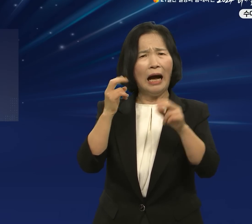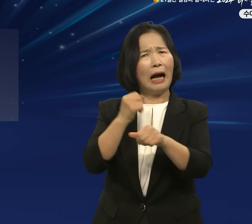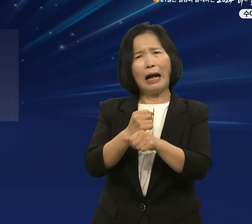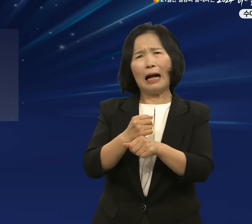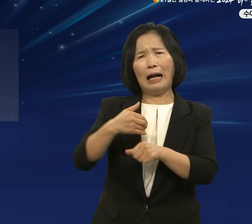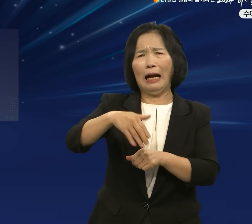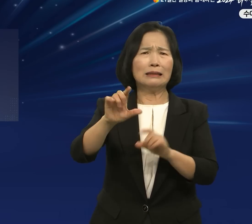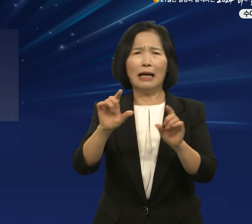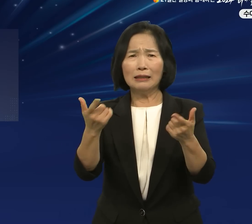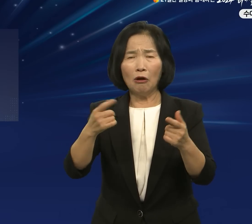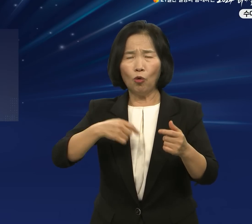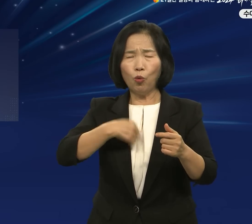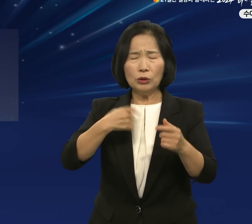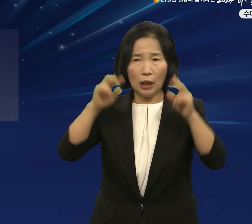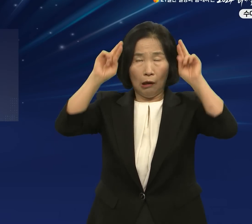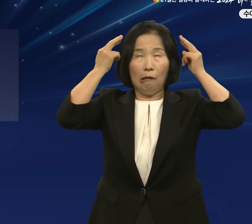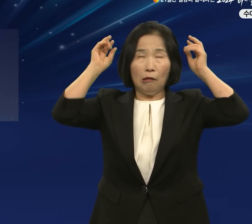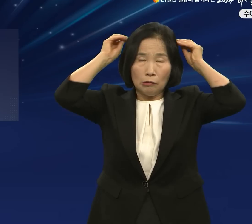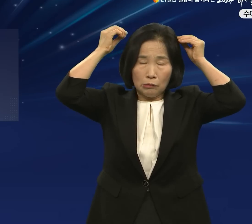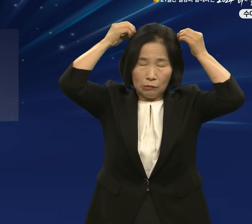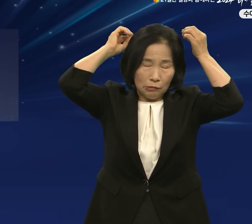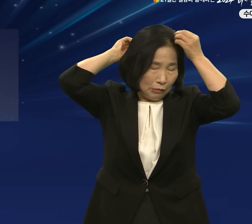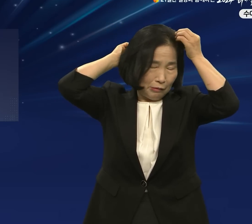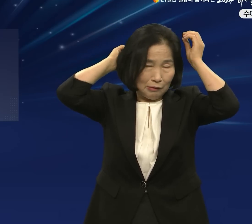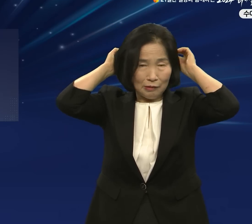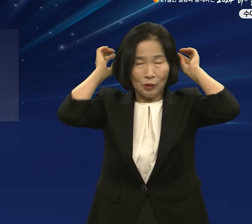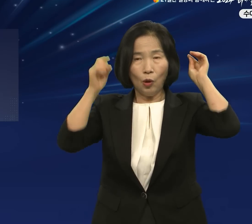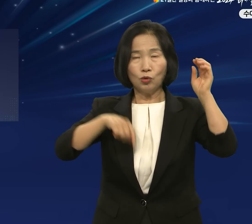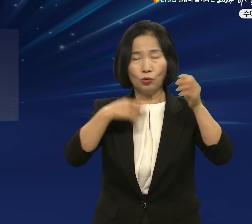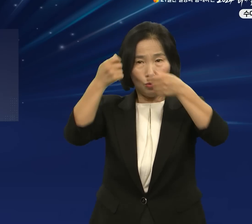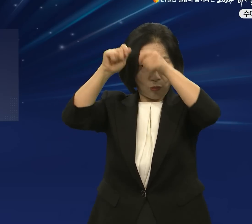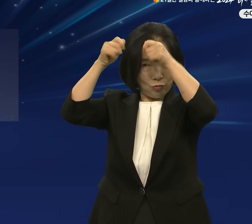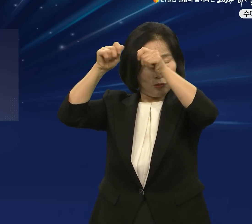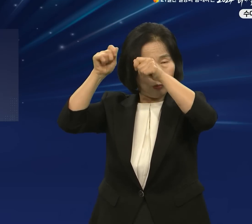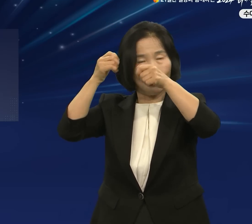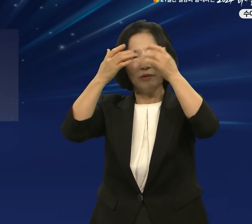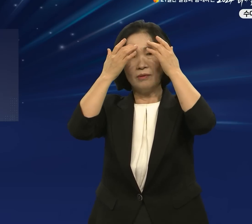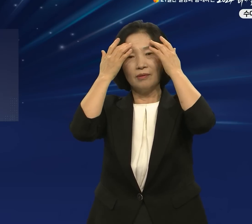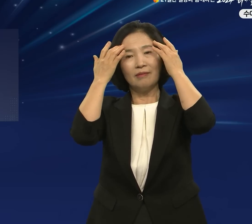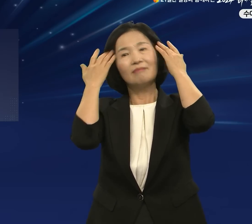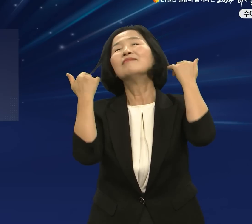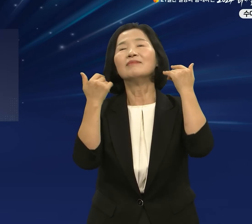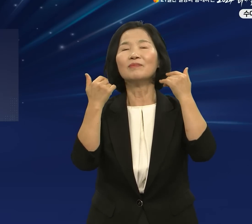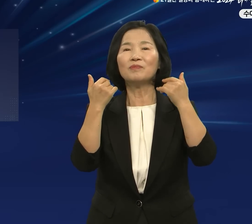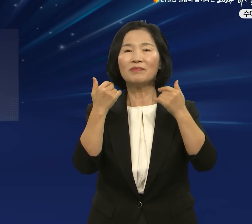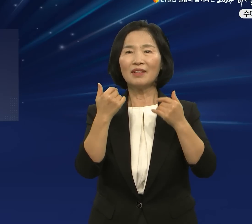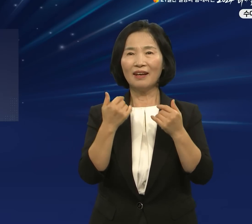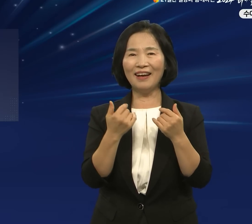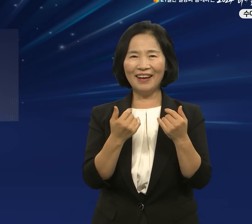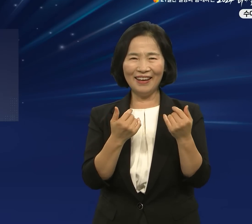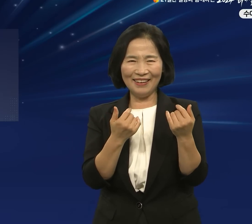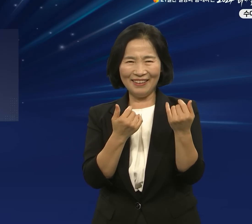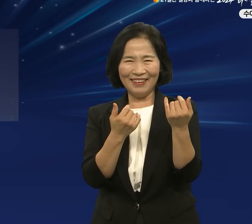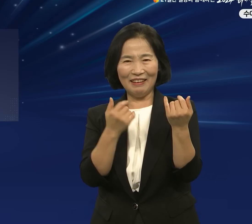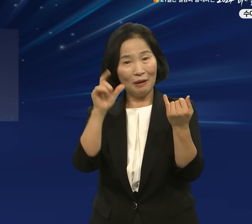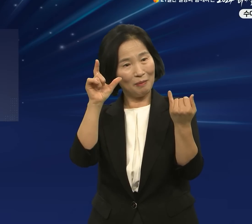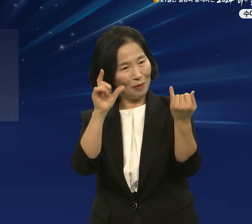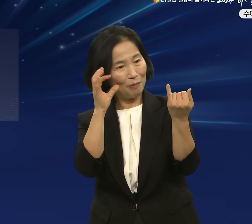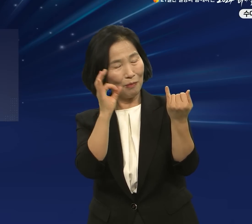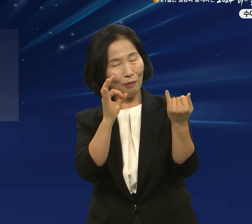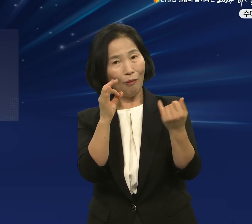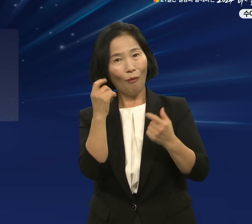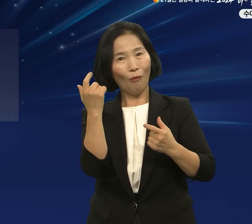몰아가지고 딱 붙여가지고 그래도 얼른 보면 품이 있어서 오히려